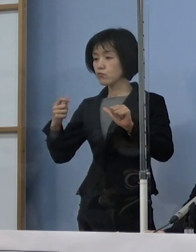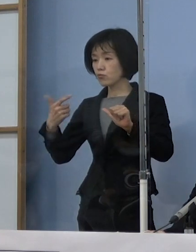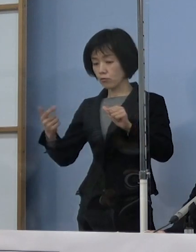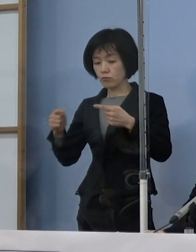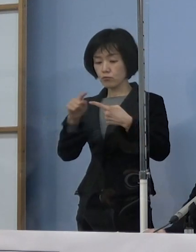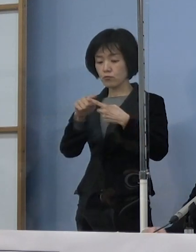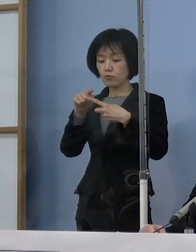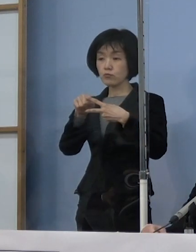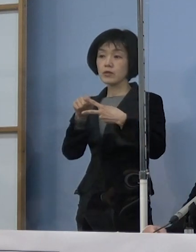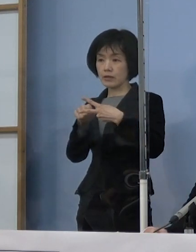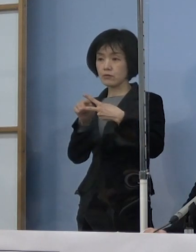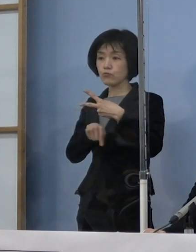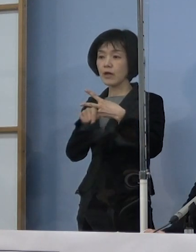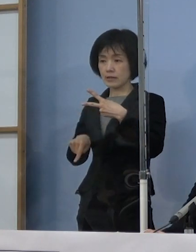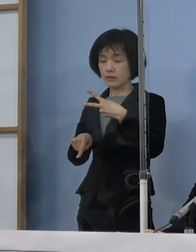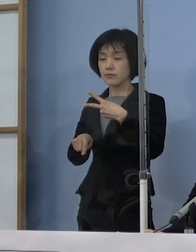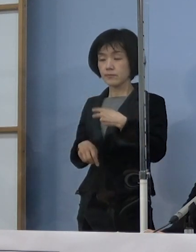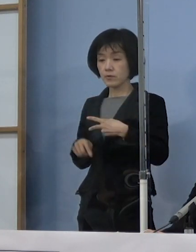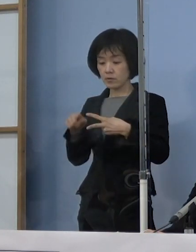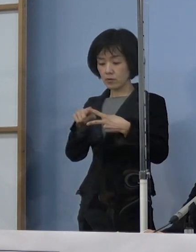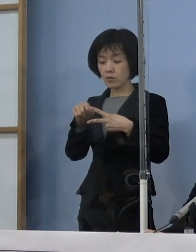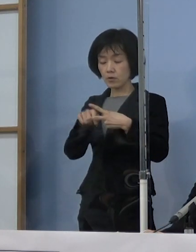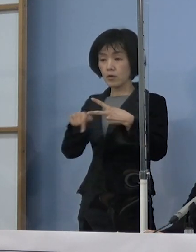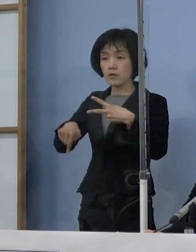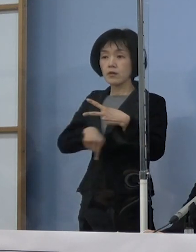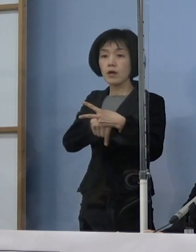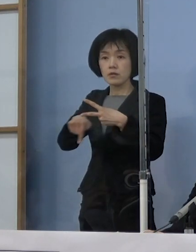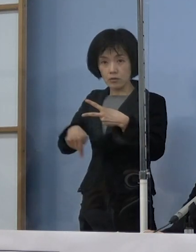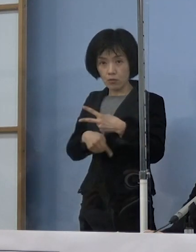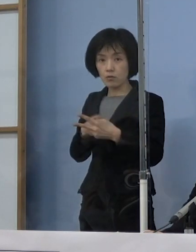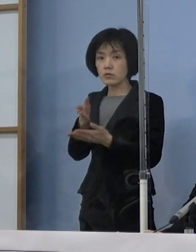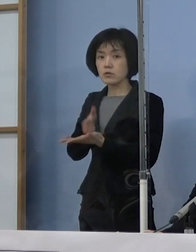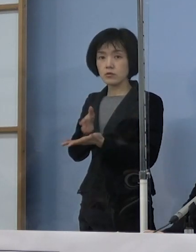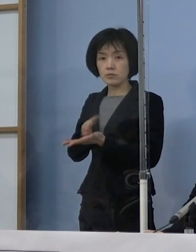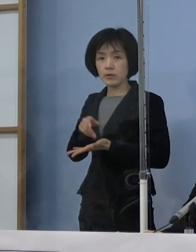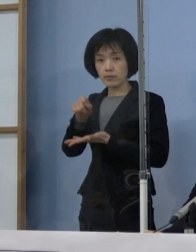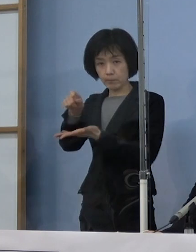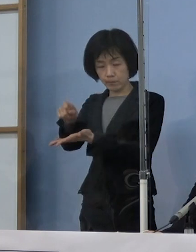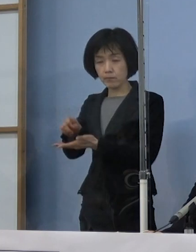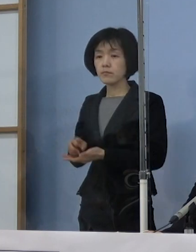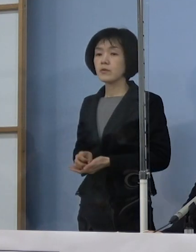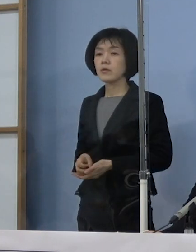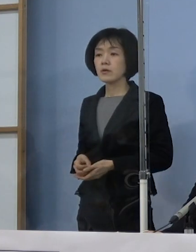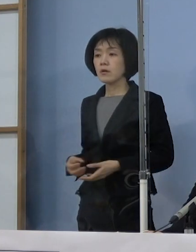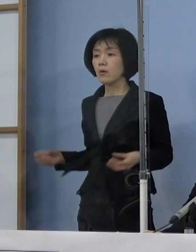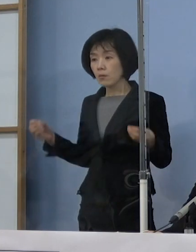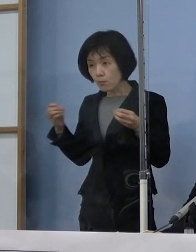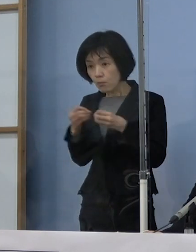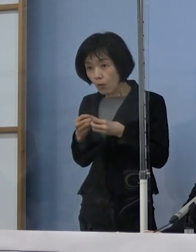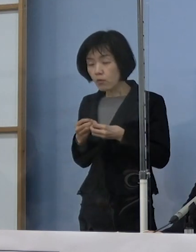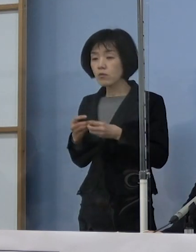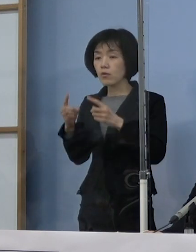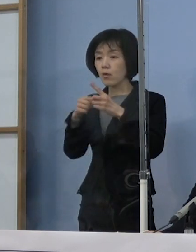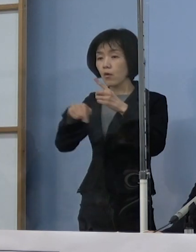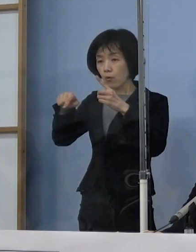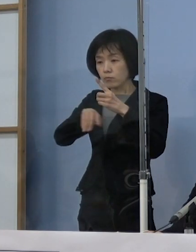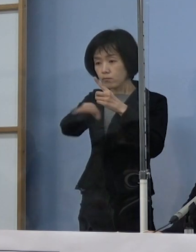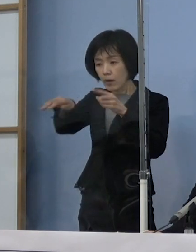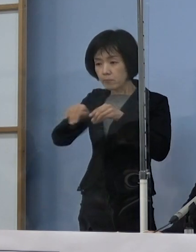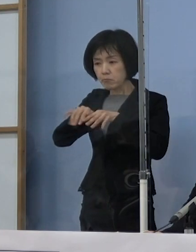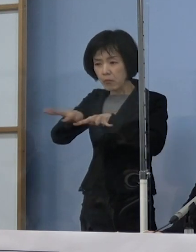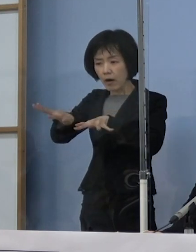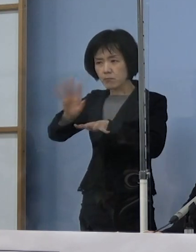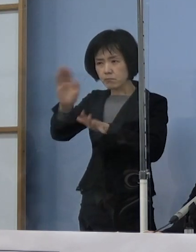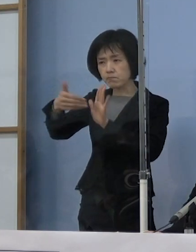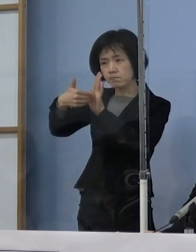426例目となります。それでは感染者の概要をご説明いたします。なお公衆衛生上の観点からお住ま